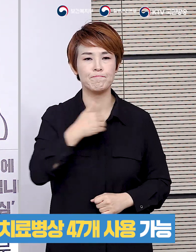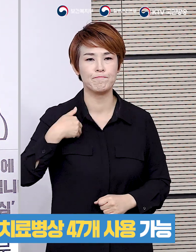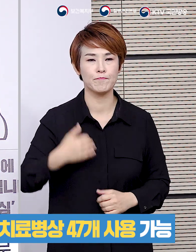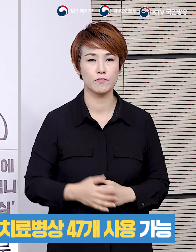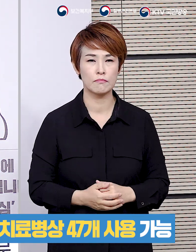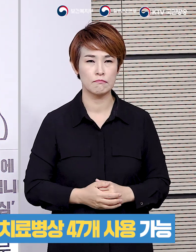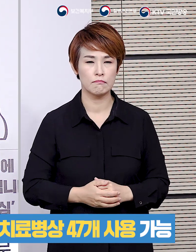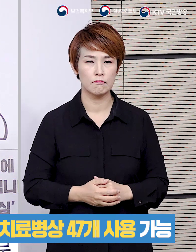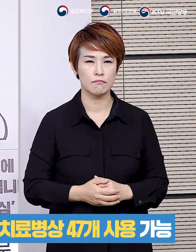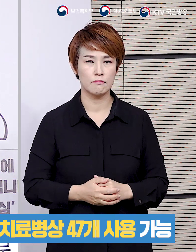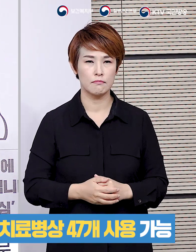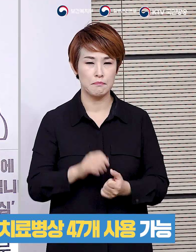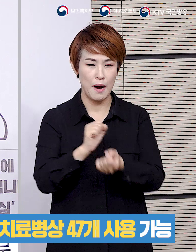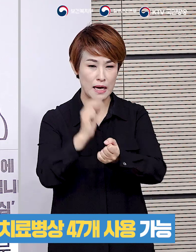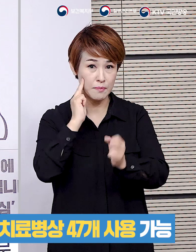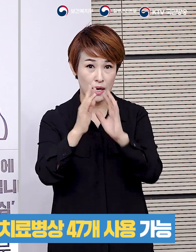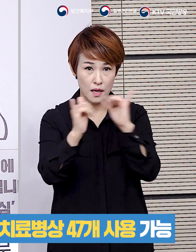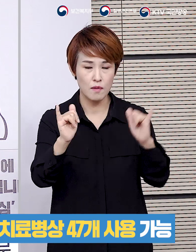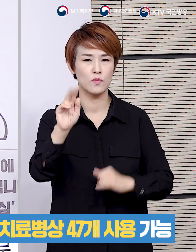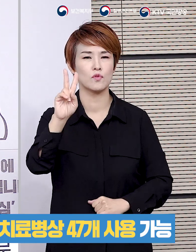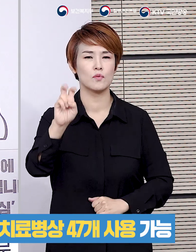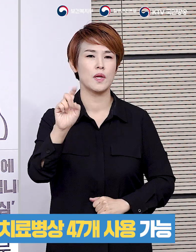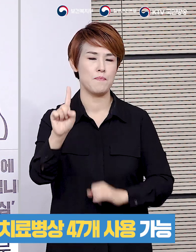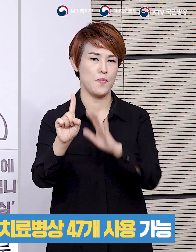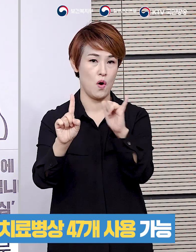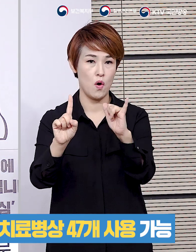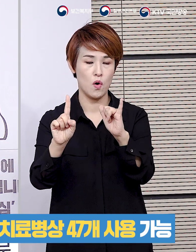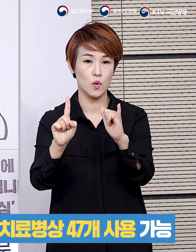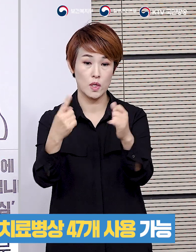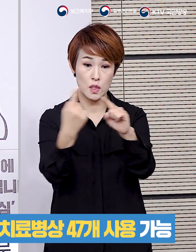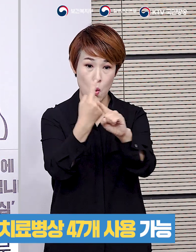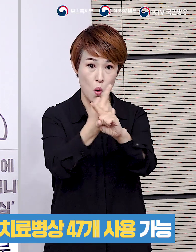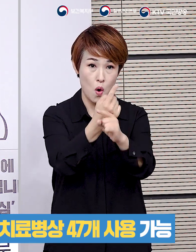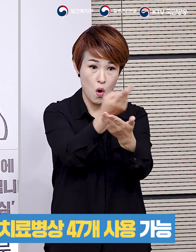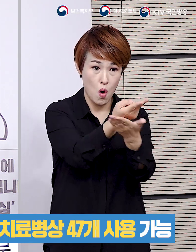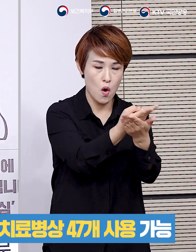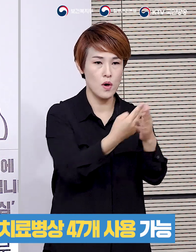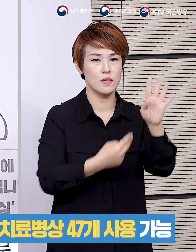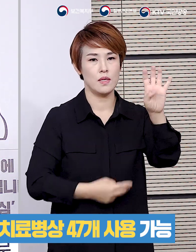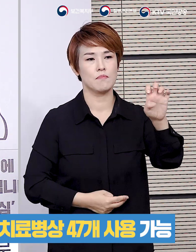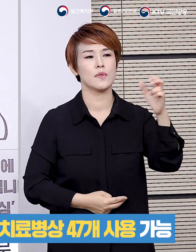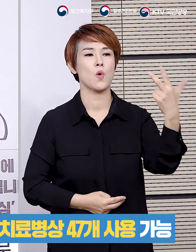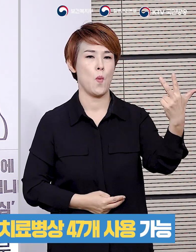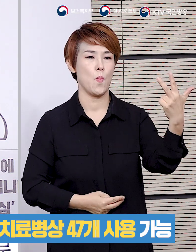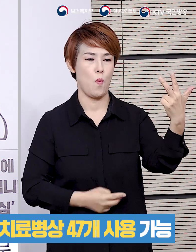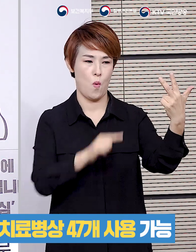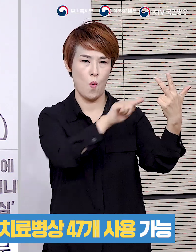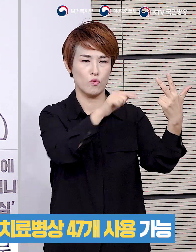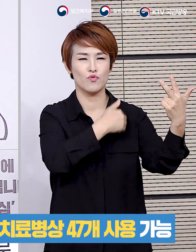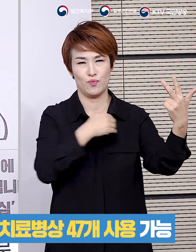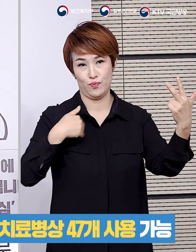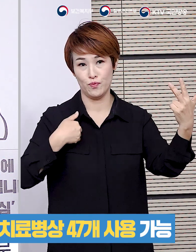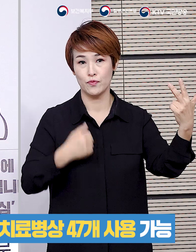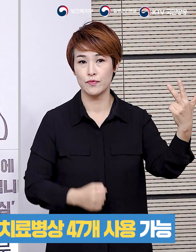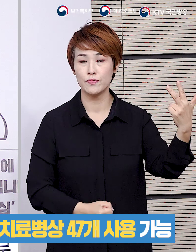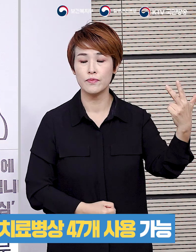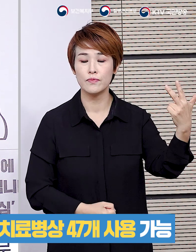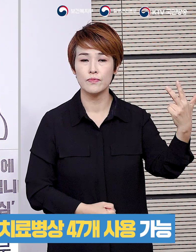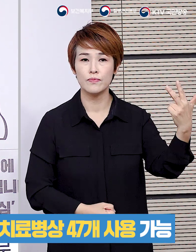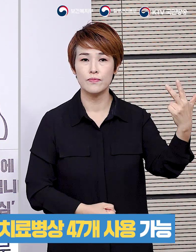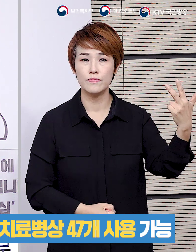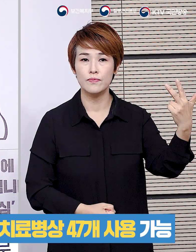않습니다. 중증 환자는 현재 21명이고 치료 병상은 47개 병상이 사용